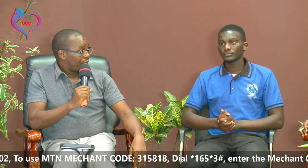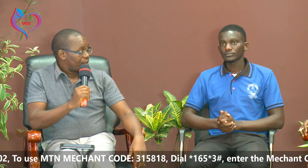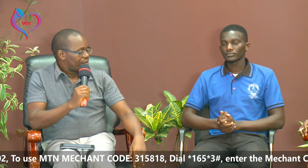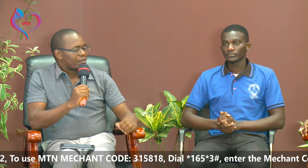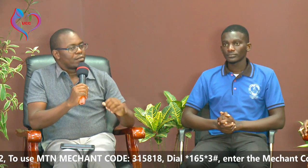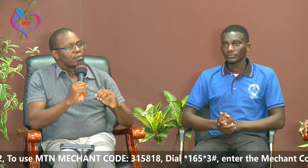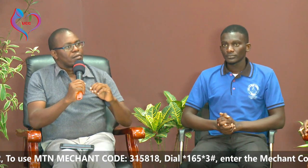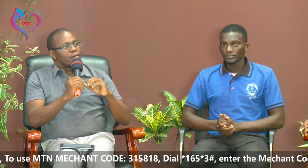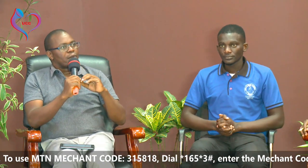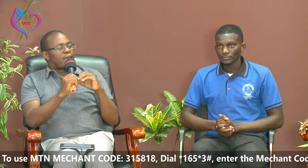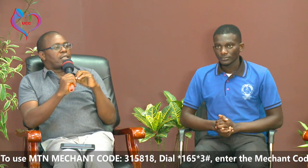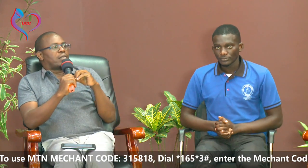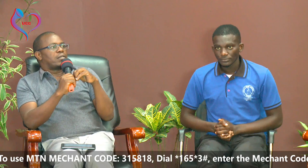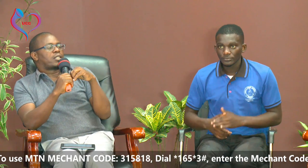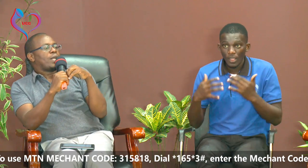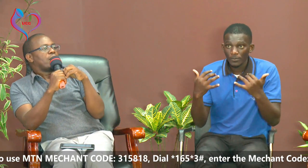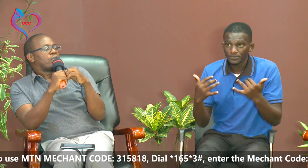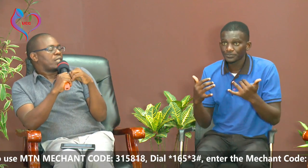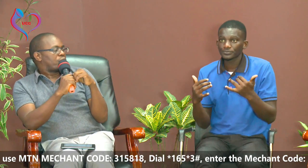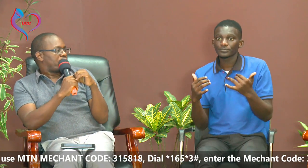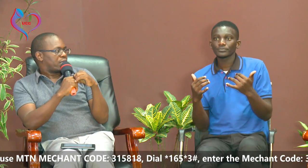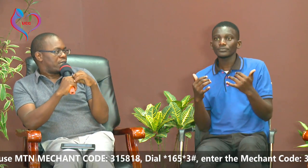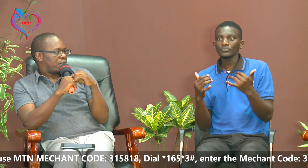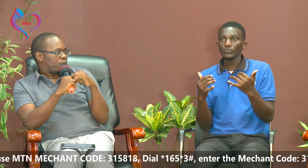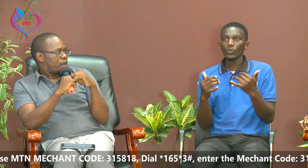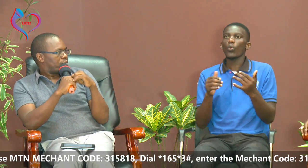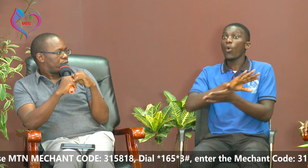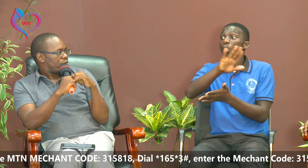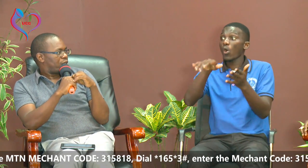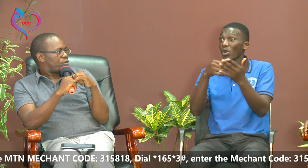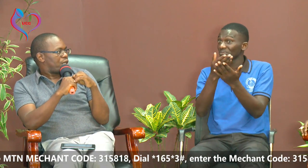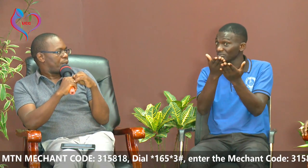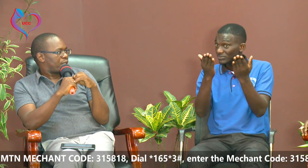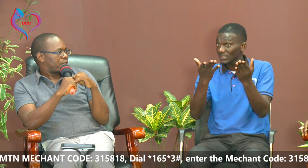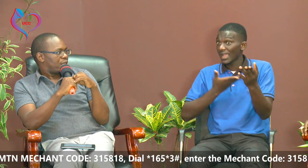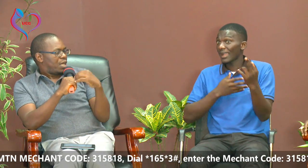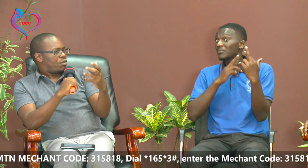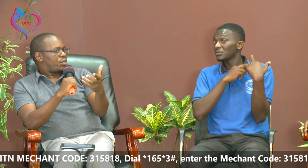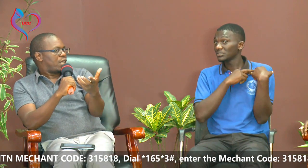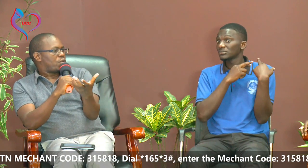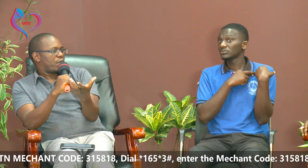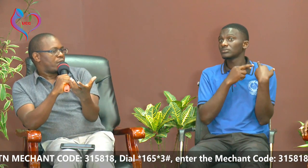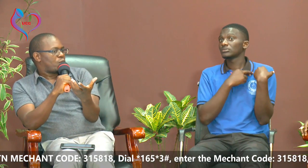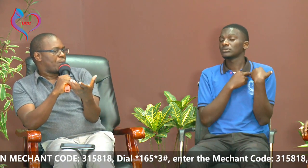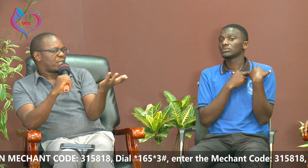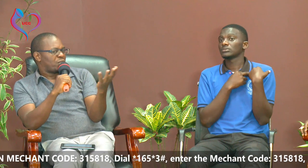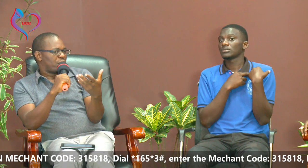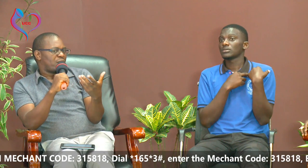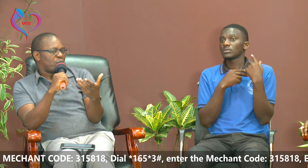omutegedde kati tewali ali ku nsi nga tulina kigendererwa fena tulina papasi naye olwaliyo njala kwogera ku papasi njogeddeko